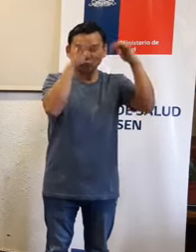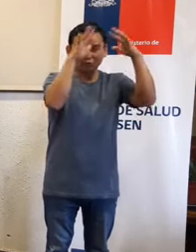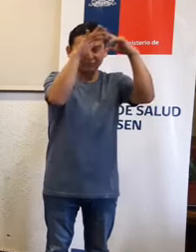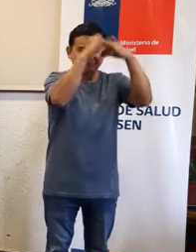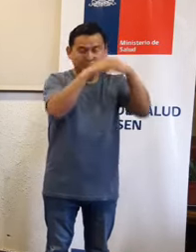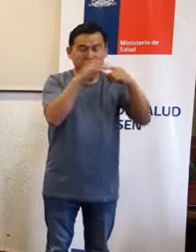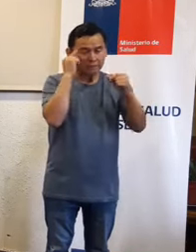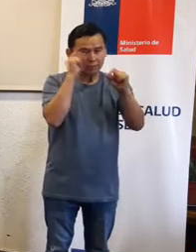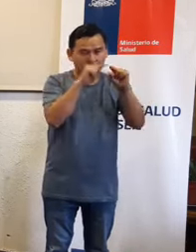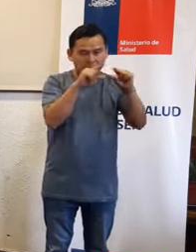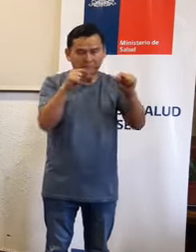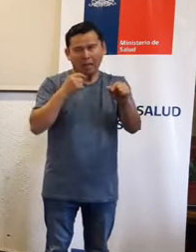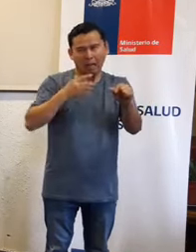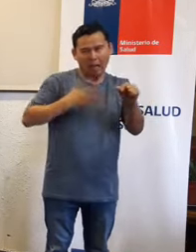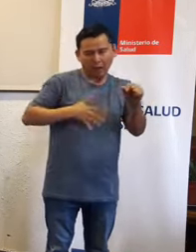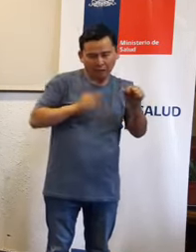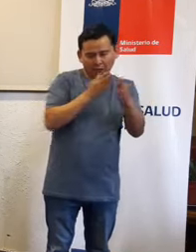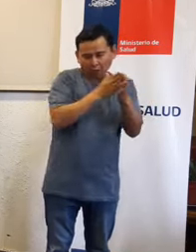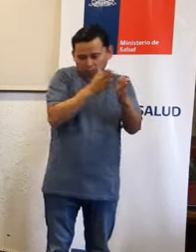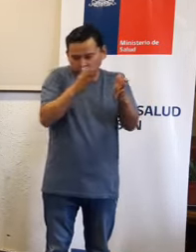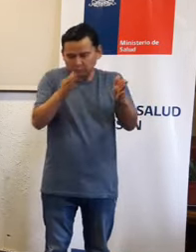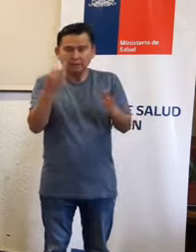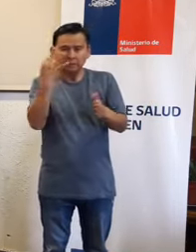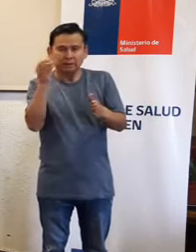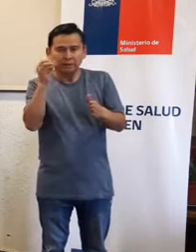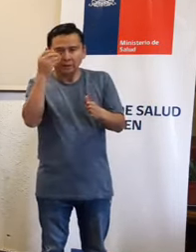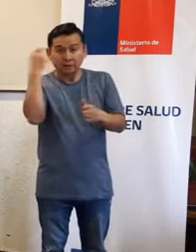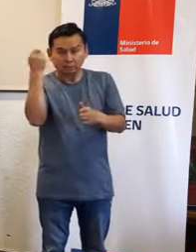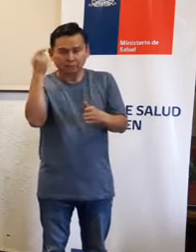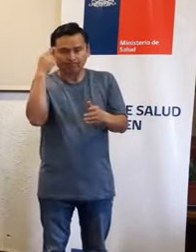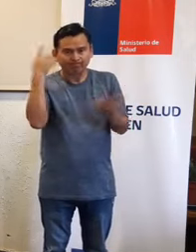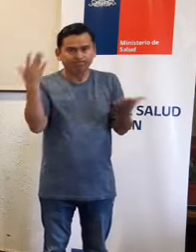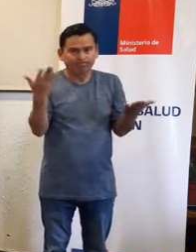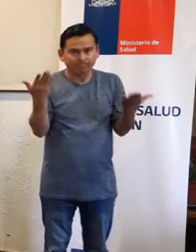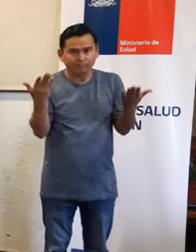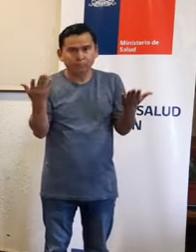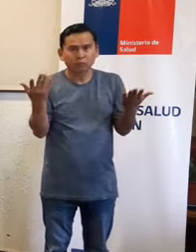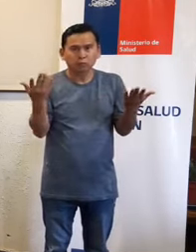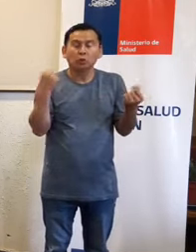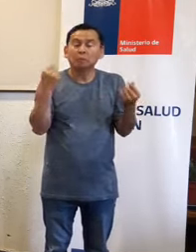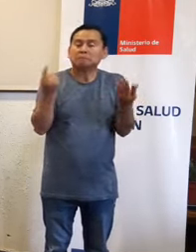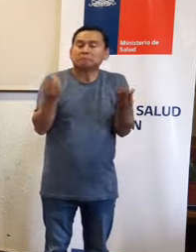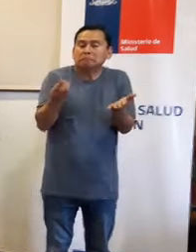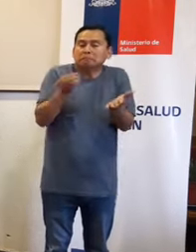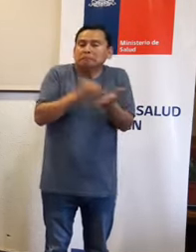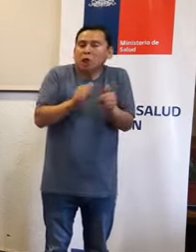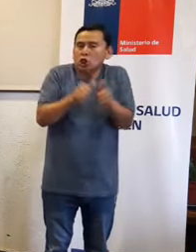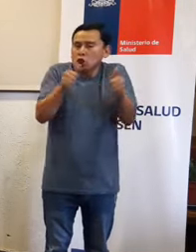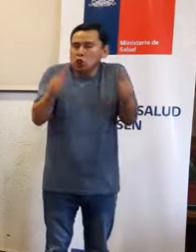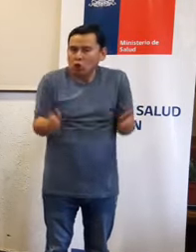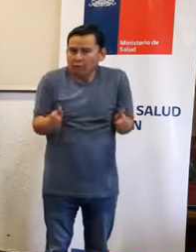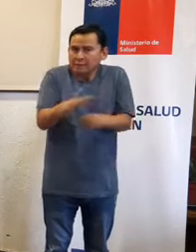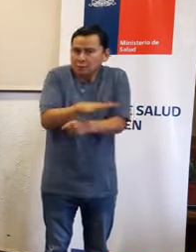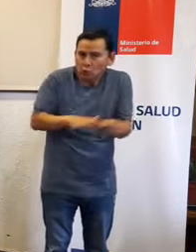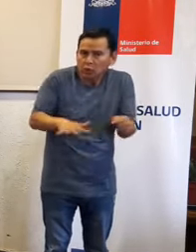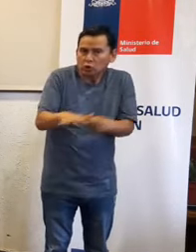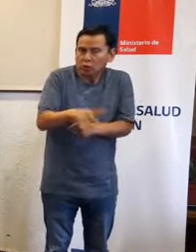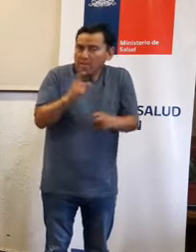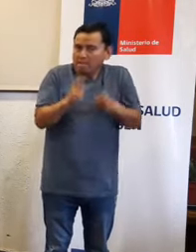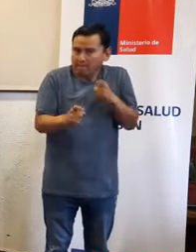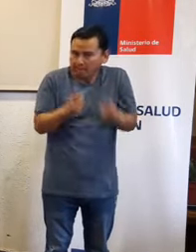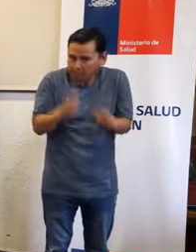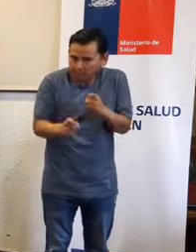sabemos que van entre abril, primero de abril y el 30 de septiembre, nos encuentra con un ingrediente adicional, con una situación por